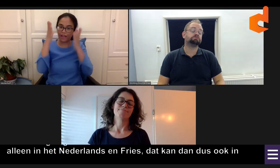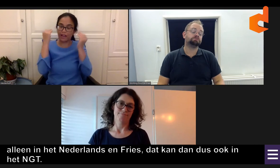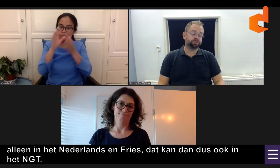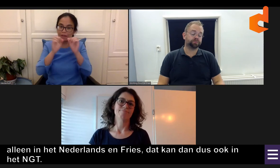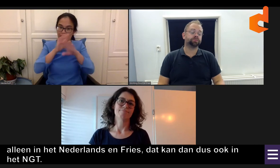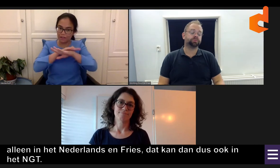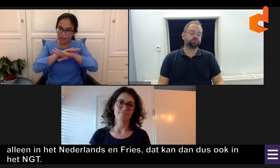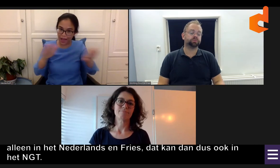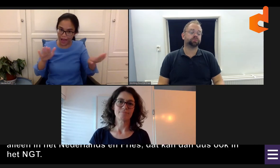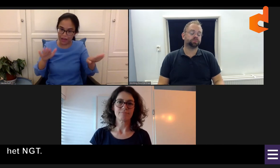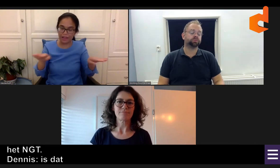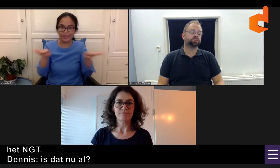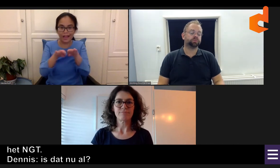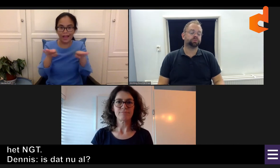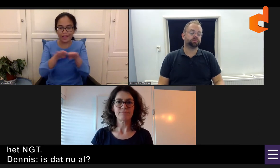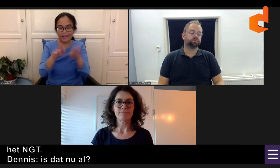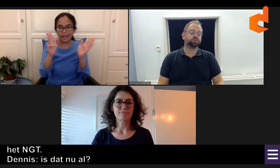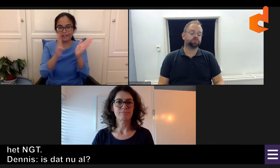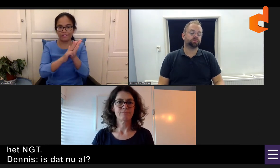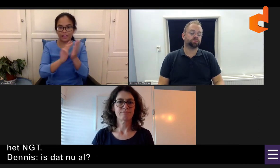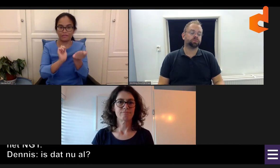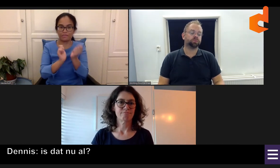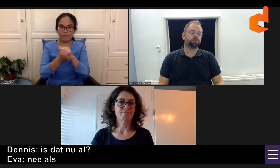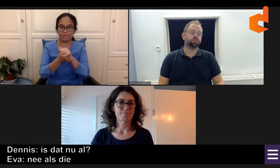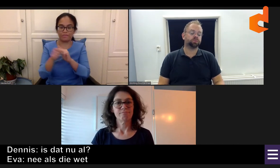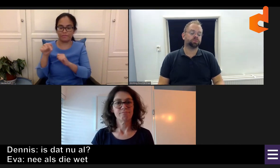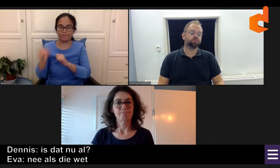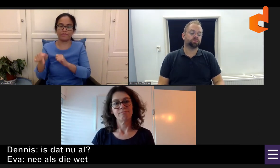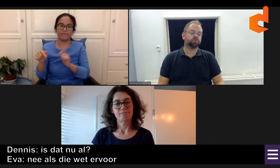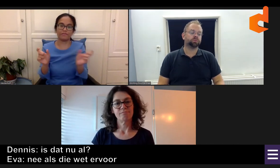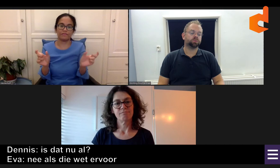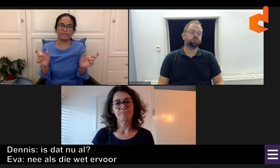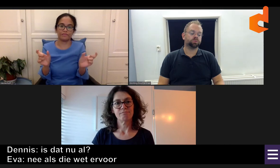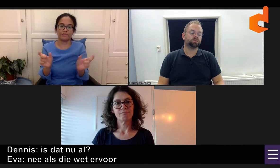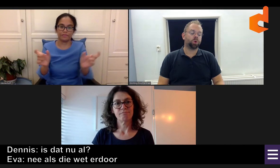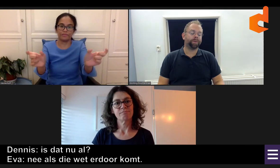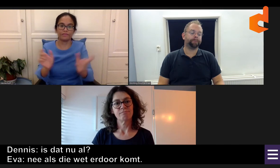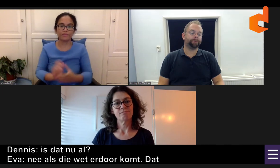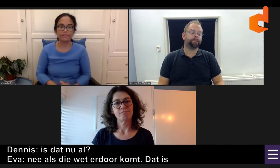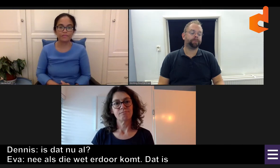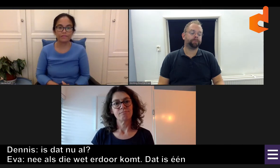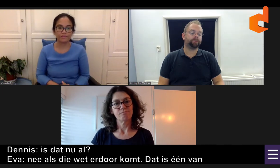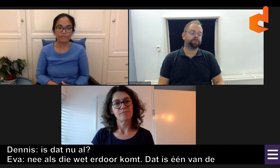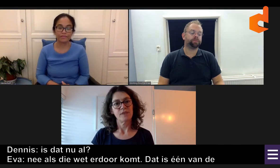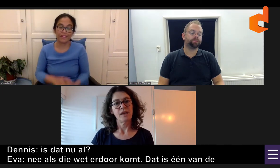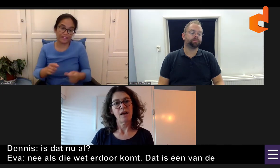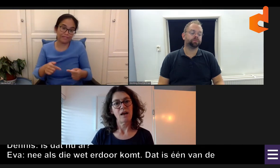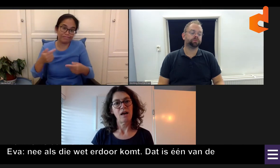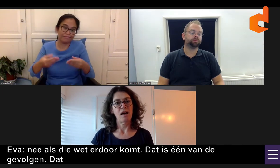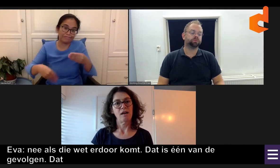wet er doorkomt. Dat is een van de gevolgen. Hè? Dus dat verandert dan meteen bijvoorbeeld het